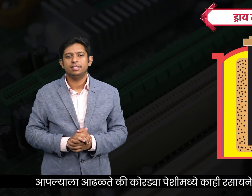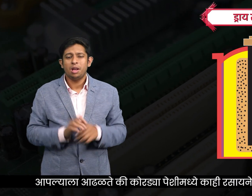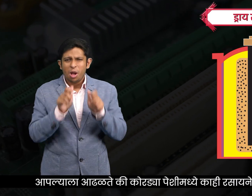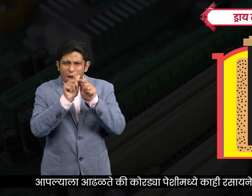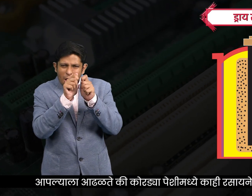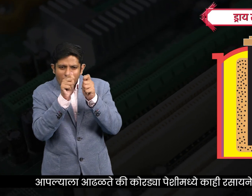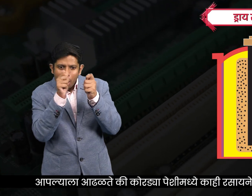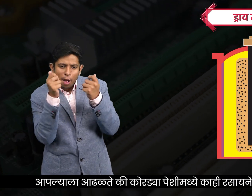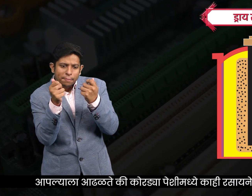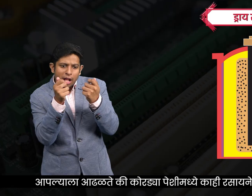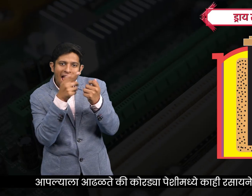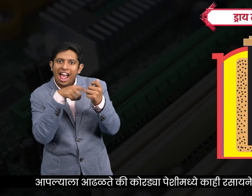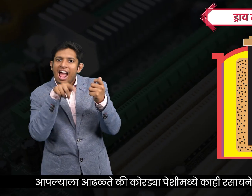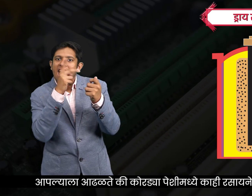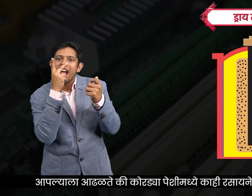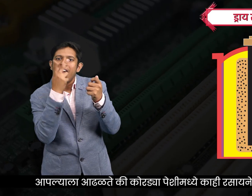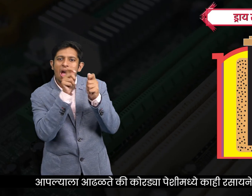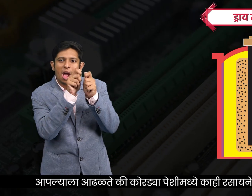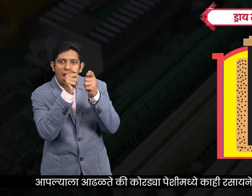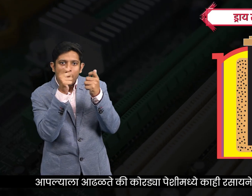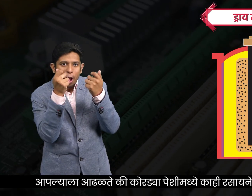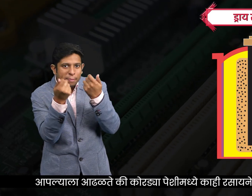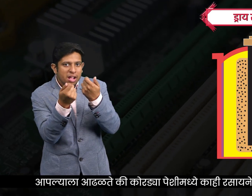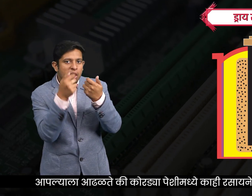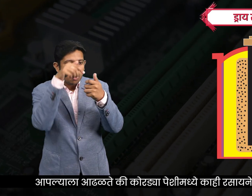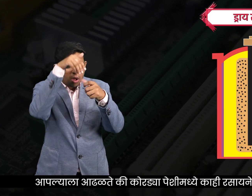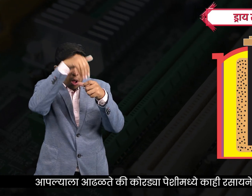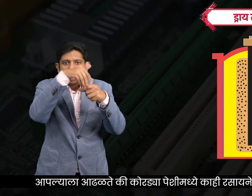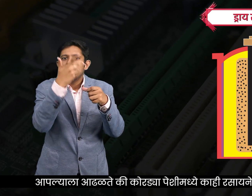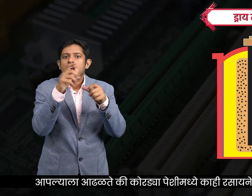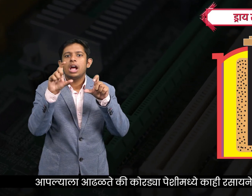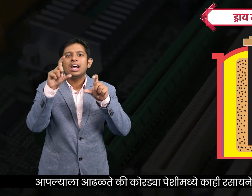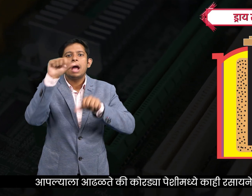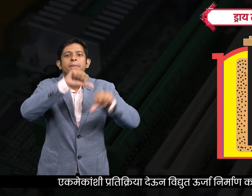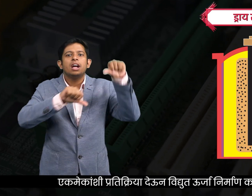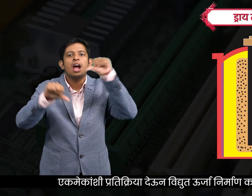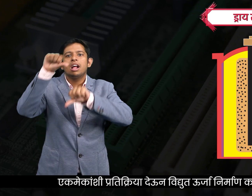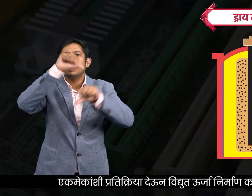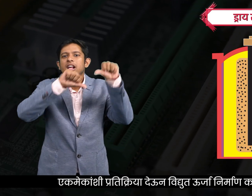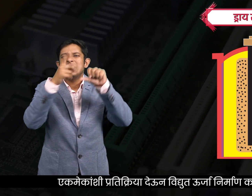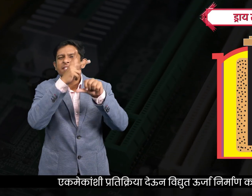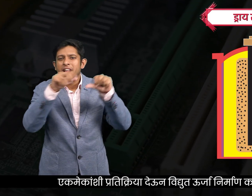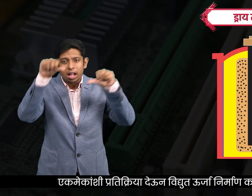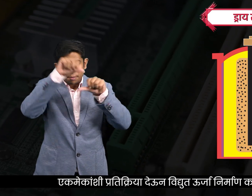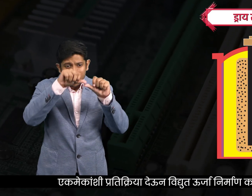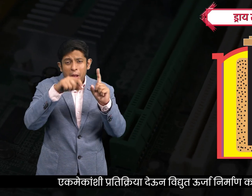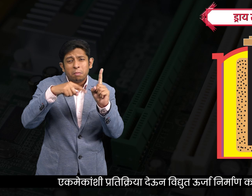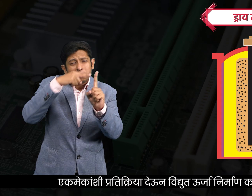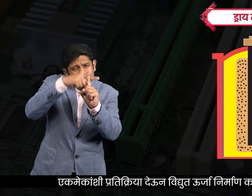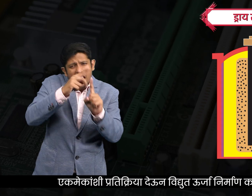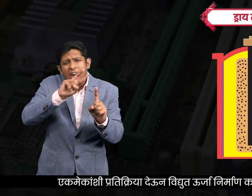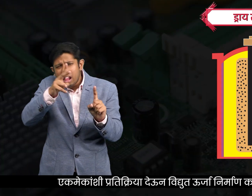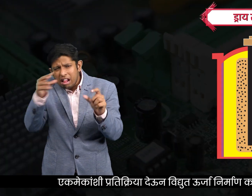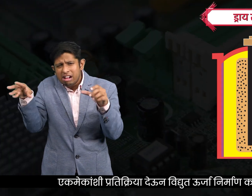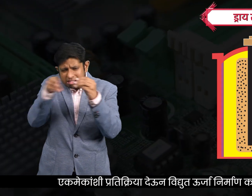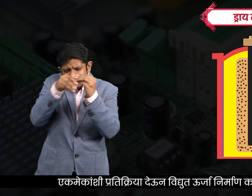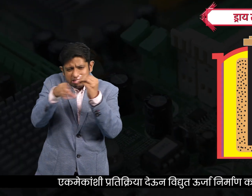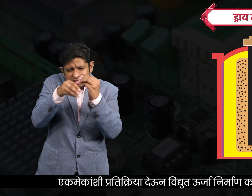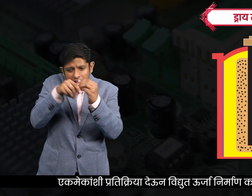आपल्याला आढळते की कोरड्या सेलमध्ये काही रसायने असतात जे एकमेकांची प्रतिक्रिया घेऊन विद्युत ऊर्जा निर्माण